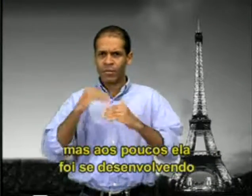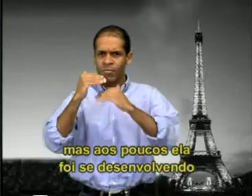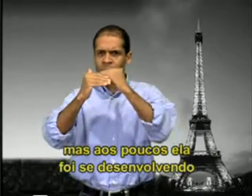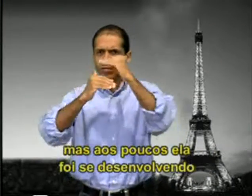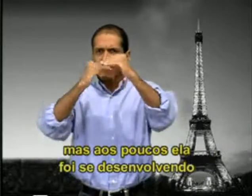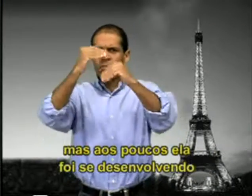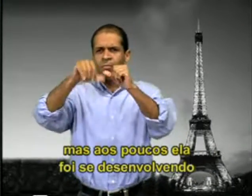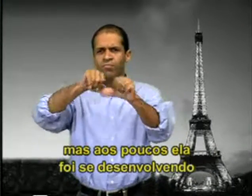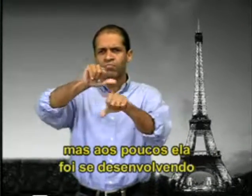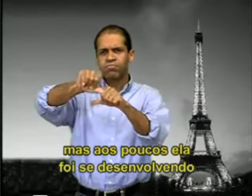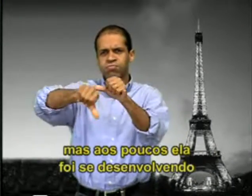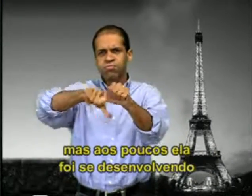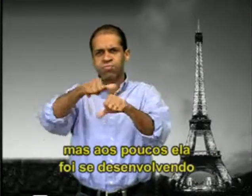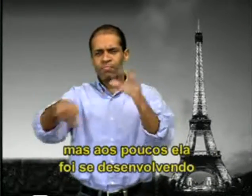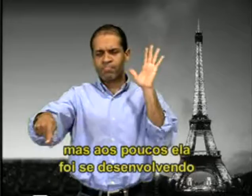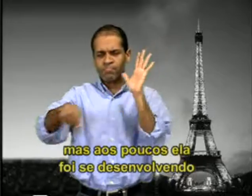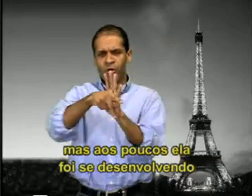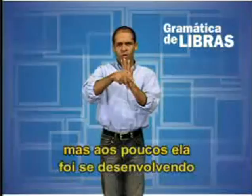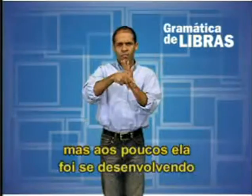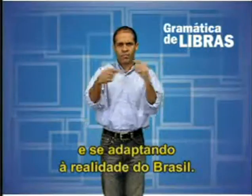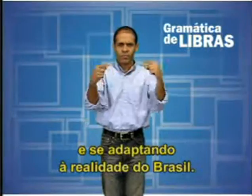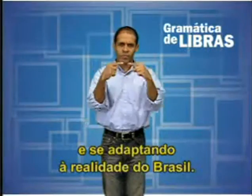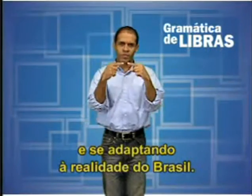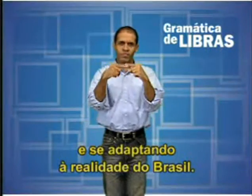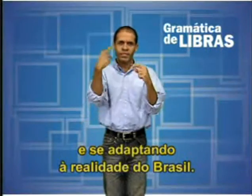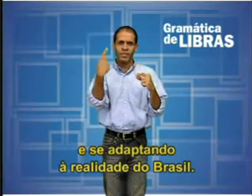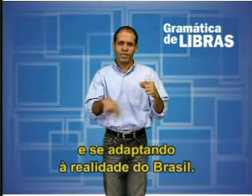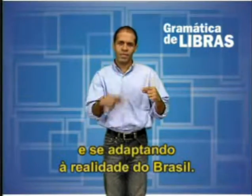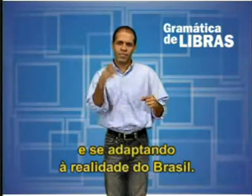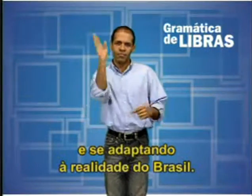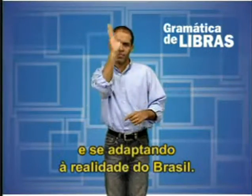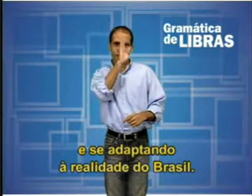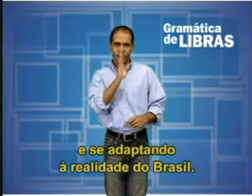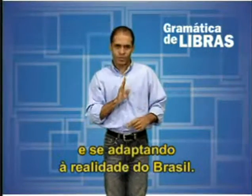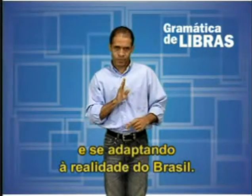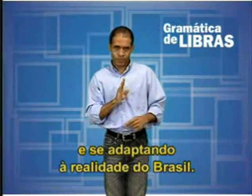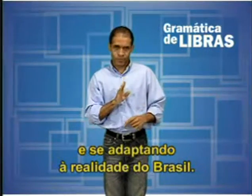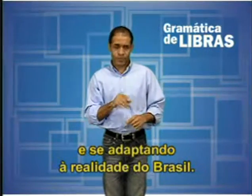mas aos poucos ela foi se desenvolvendo e se adaptando à realidade do Brasil.